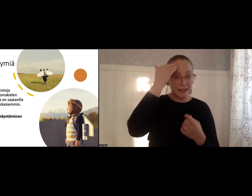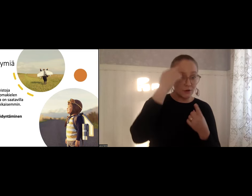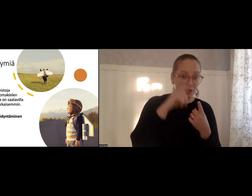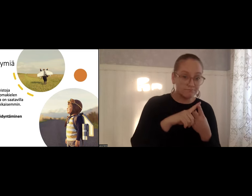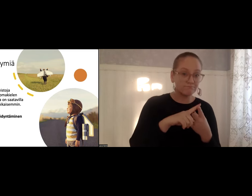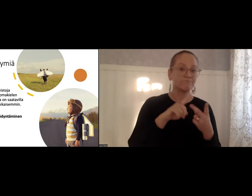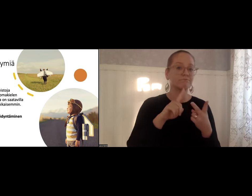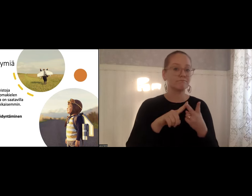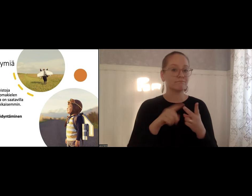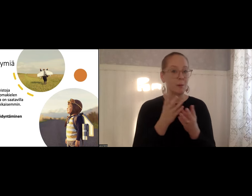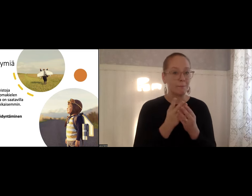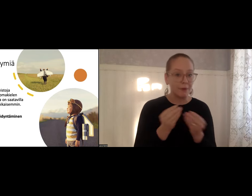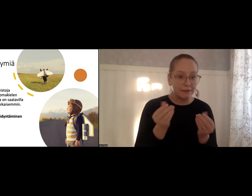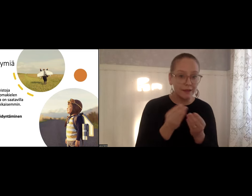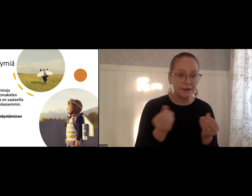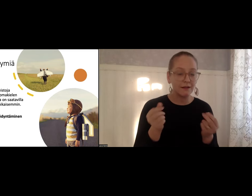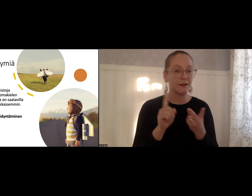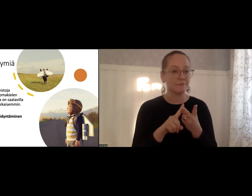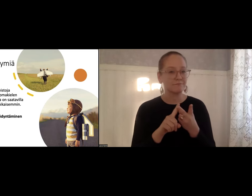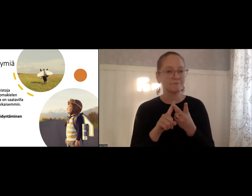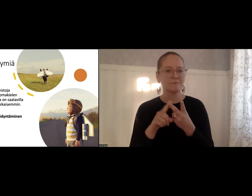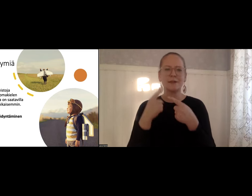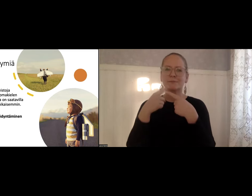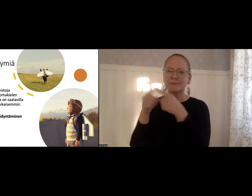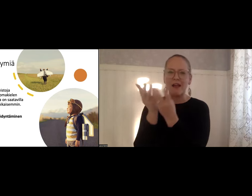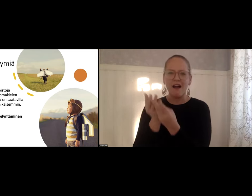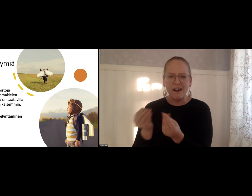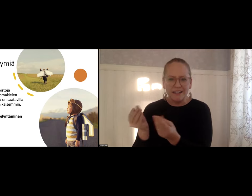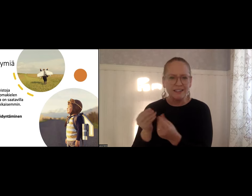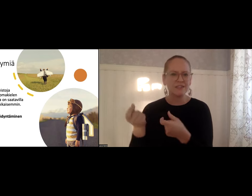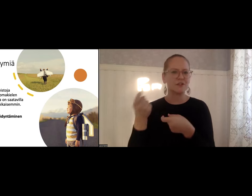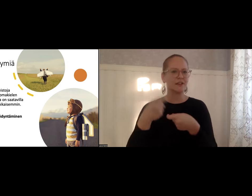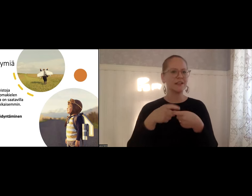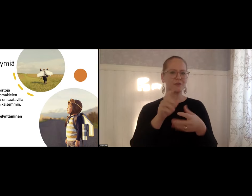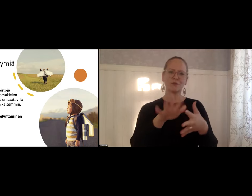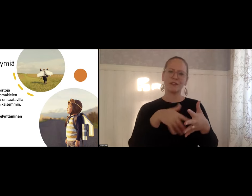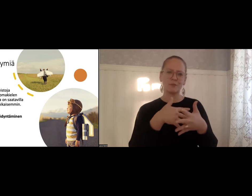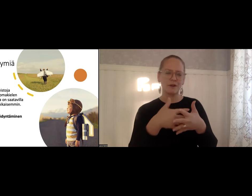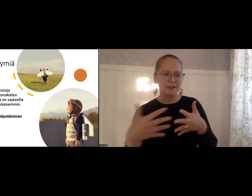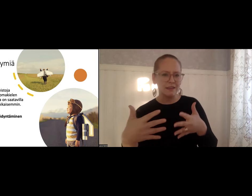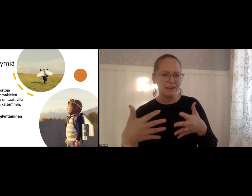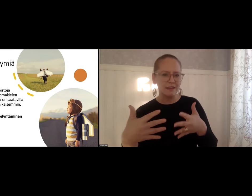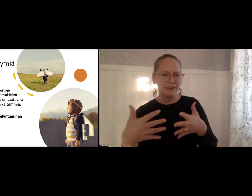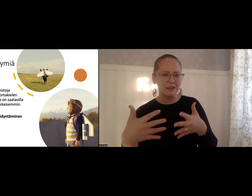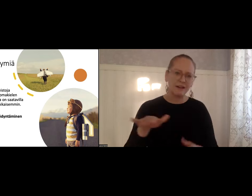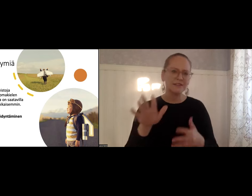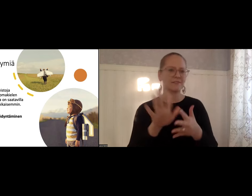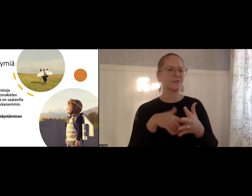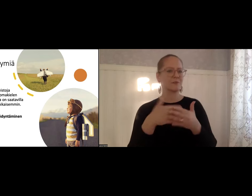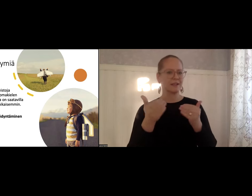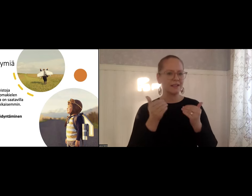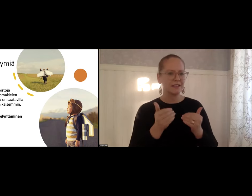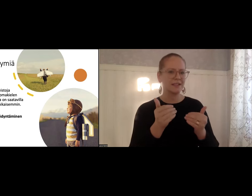Kuten äsken korostin, niin tietoa tarvitaan, materiaalia tarvitaan, erilaisia